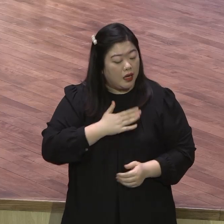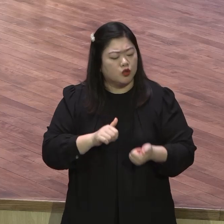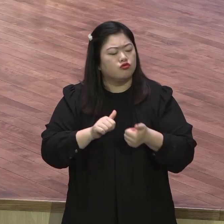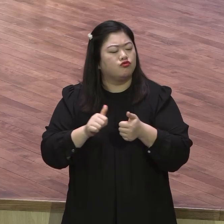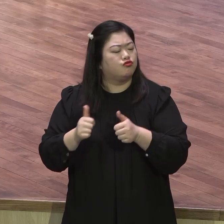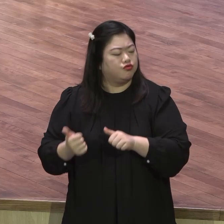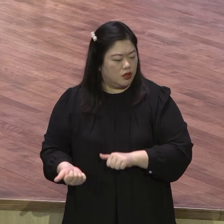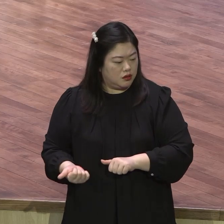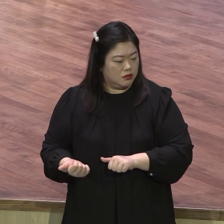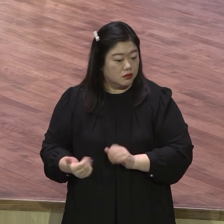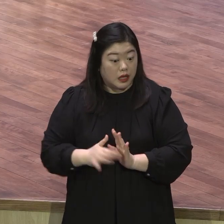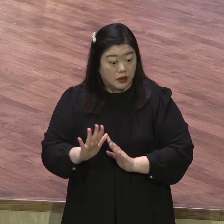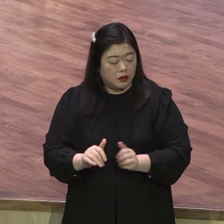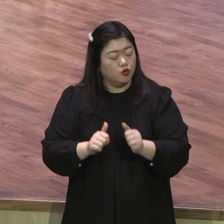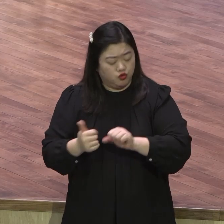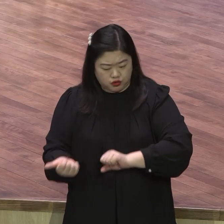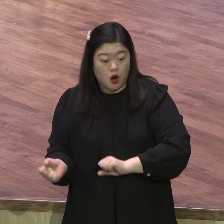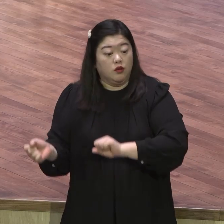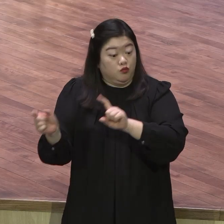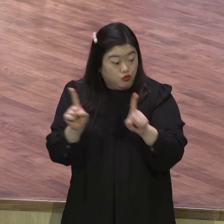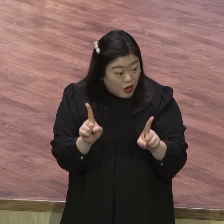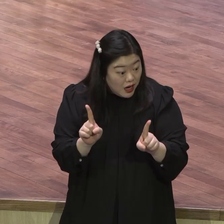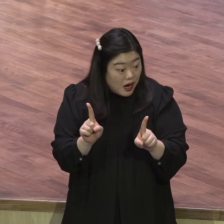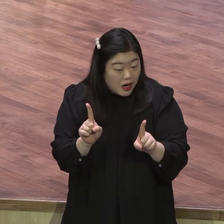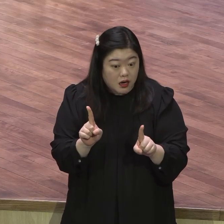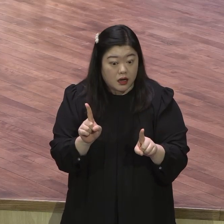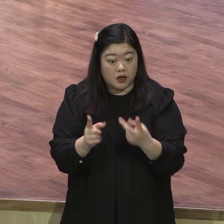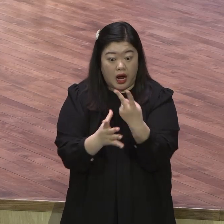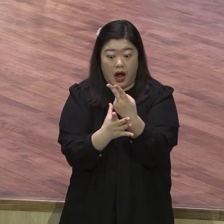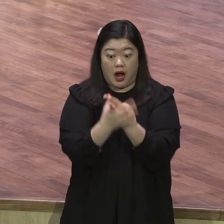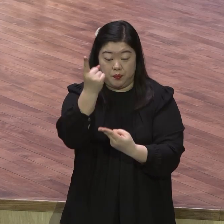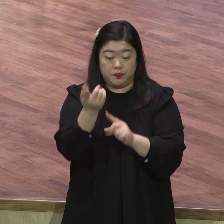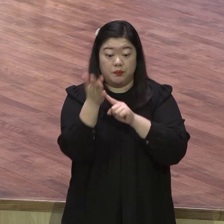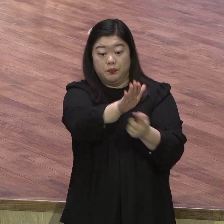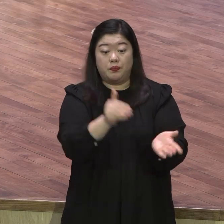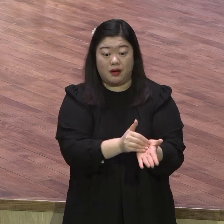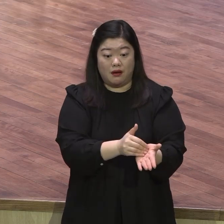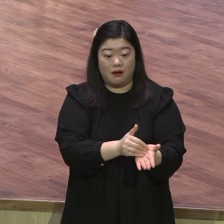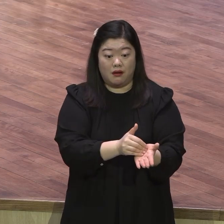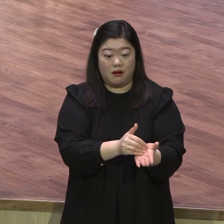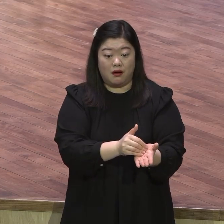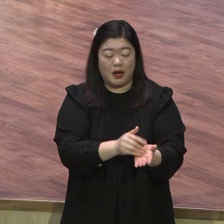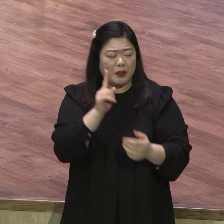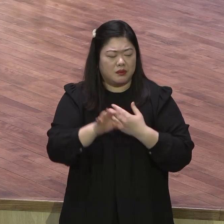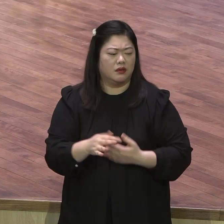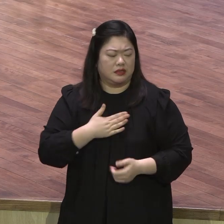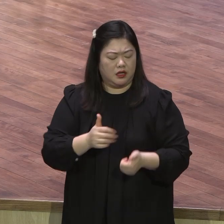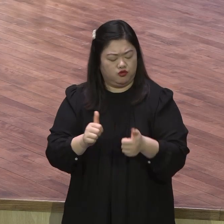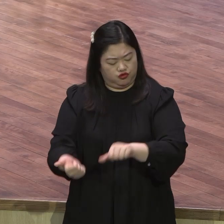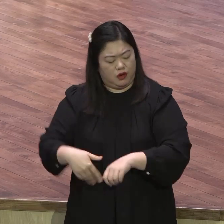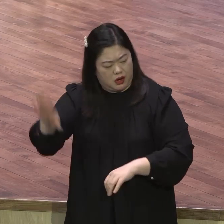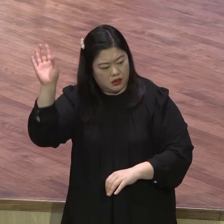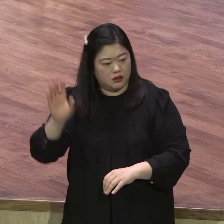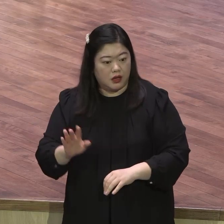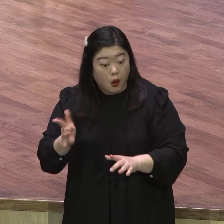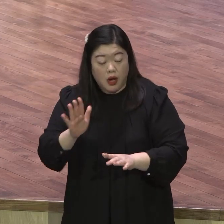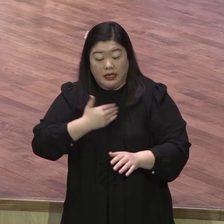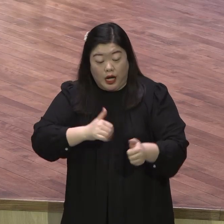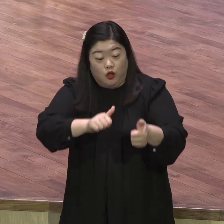아니라 다시 살아나실 것을 부활에서 말씀을 함께 하셨어요. 죽음과 부활을 함께